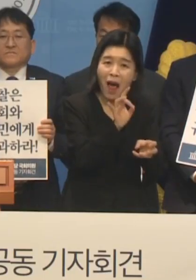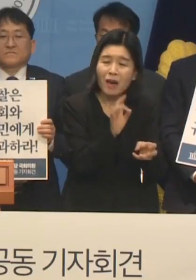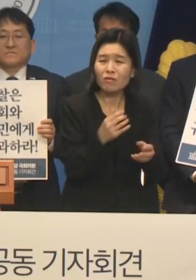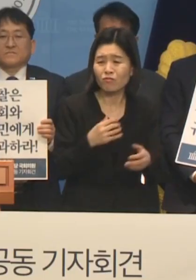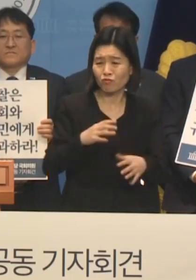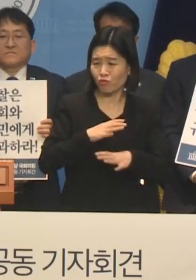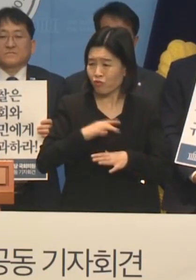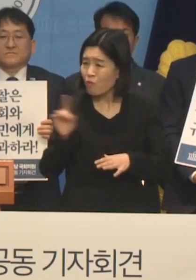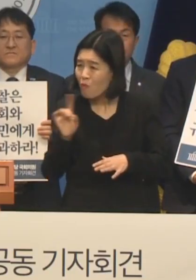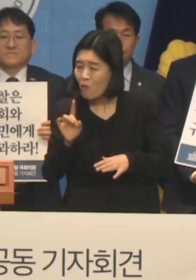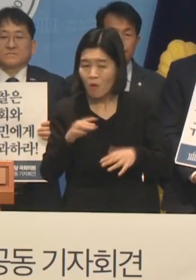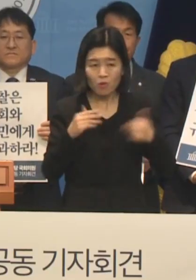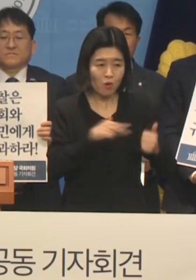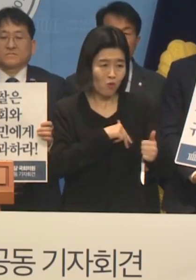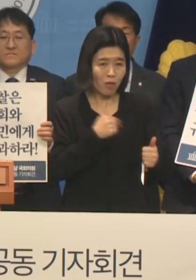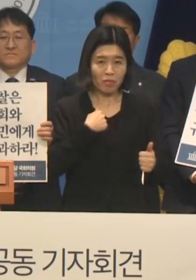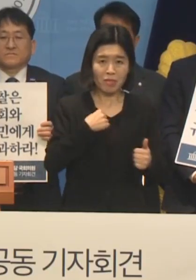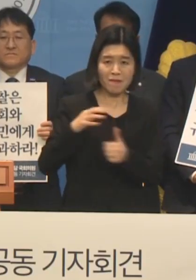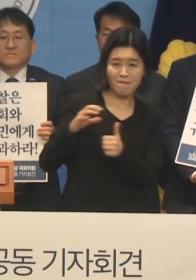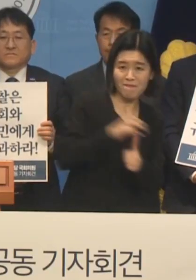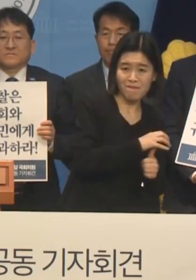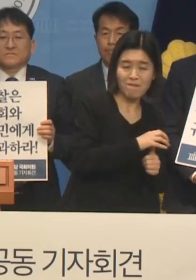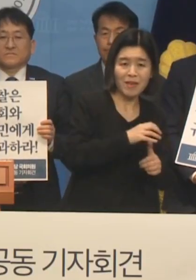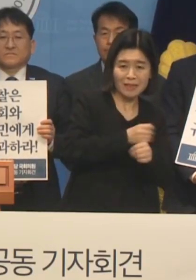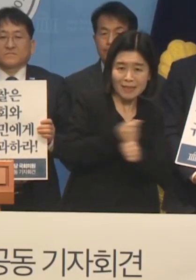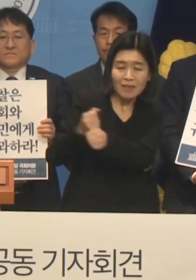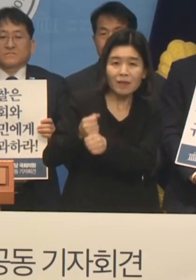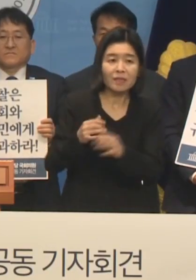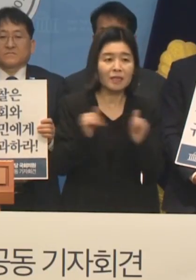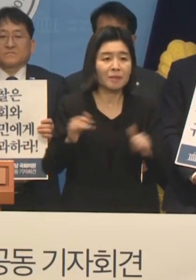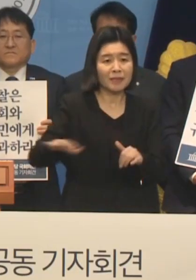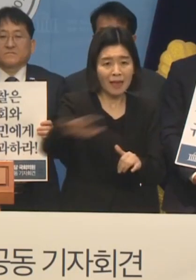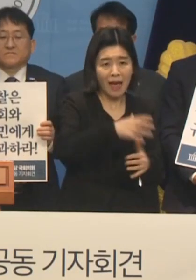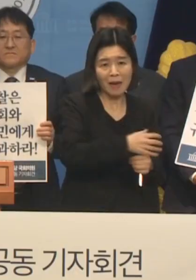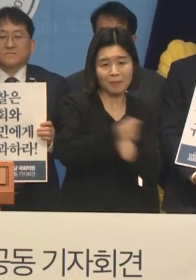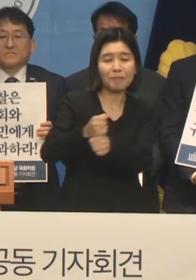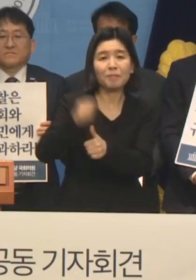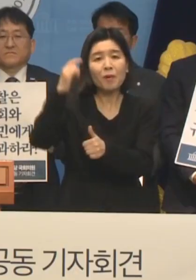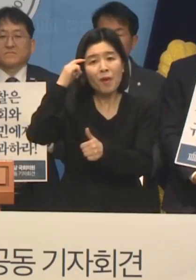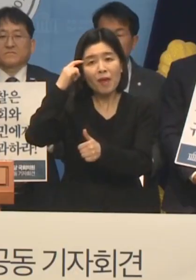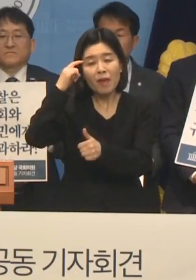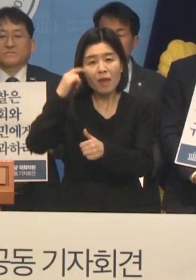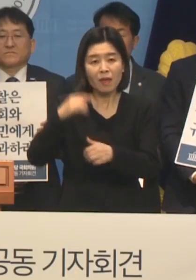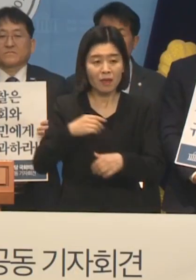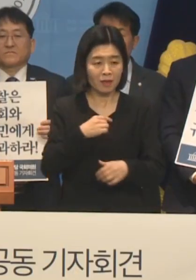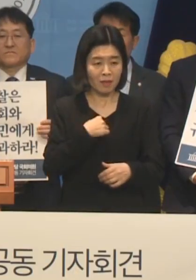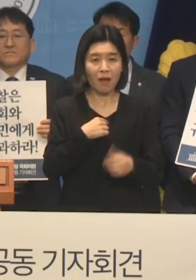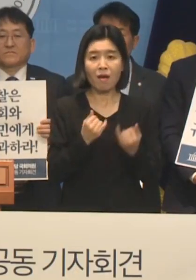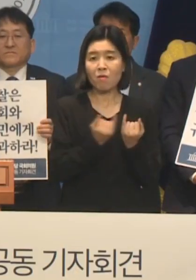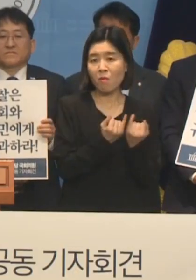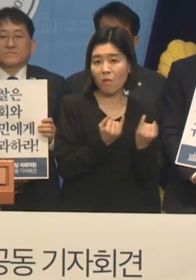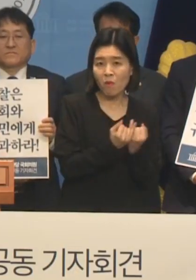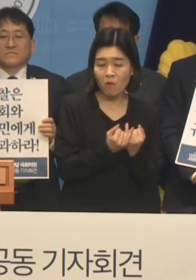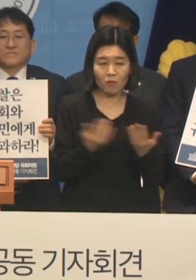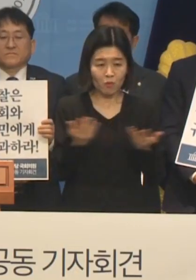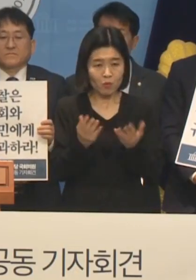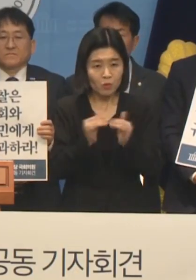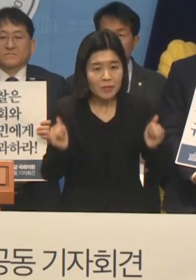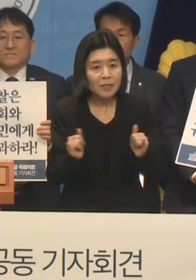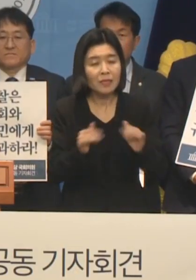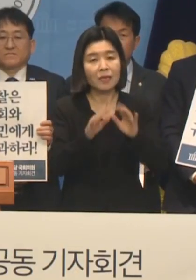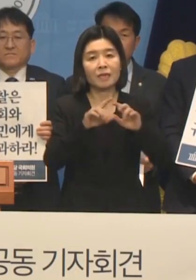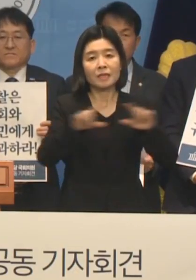국회의원을 진압하고 시민들을 전부 연행하려고 했습니까? 왜 여성 농민들을, 노동자를,